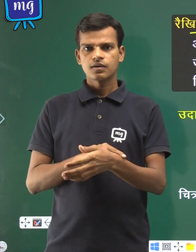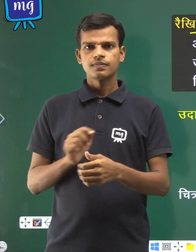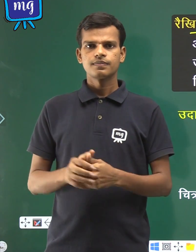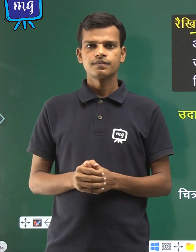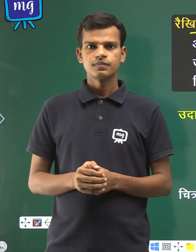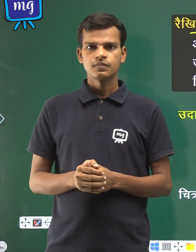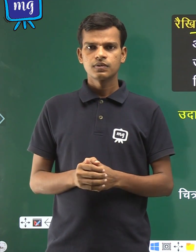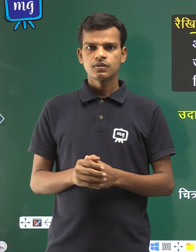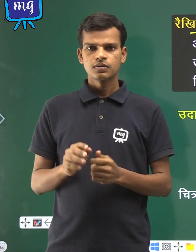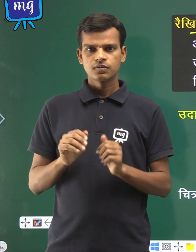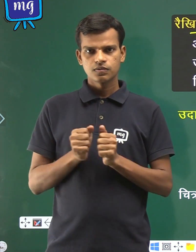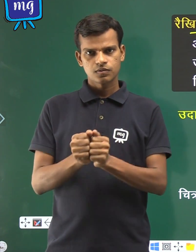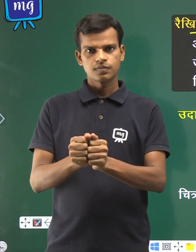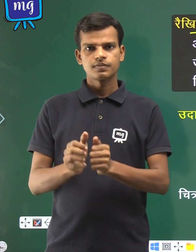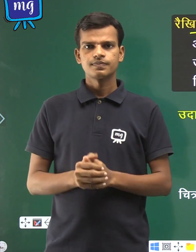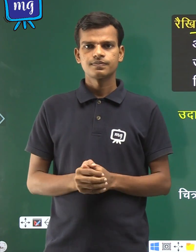युग्म